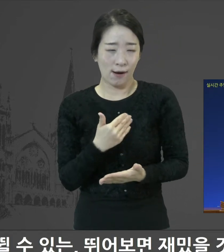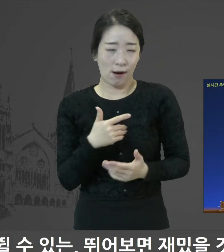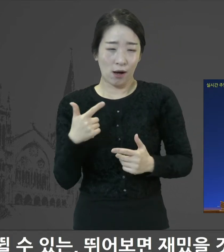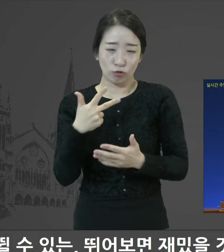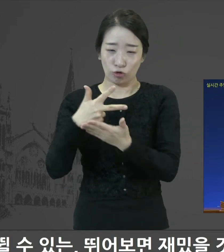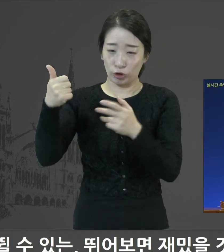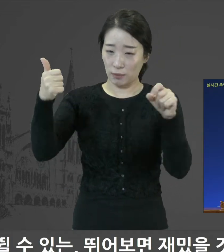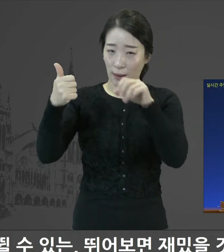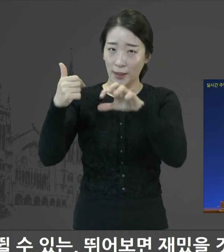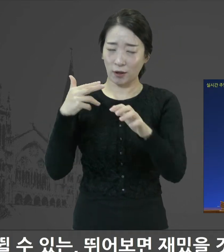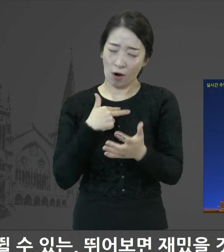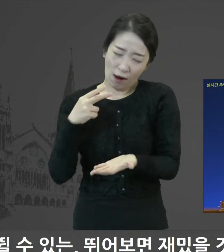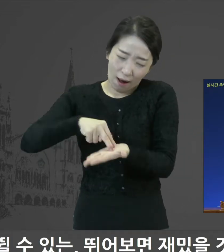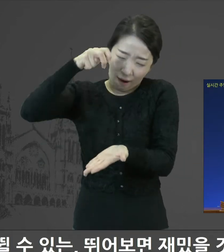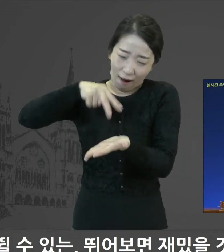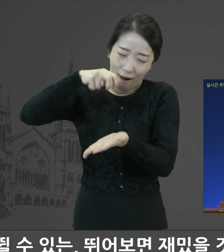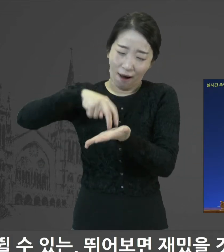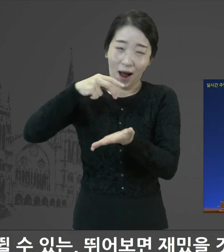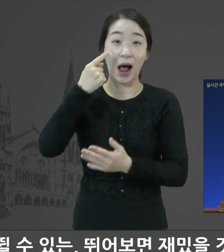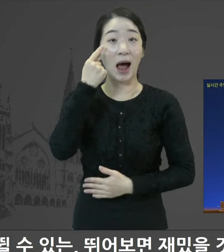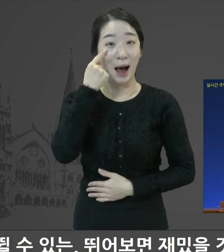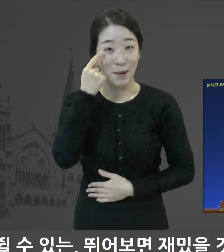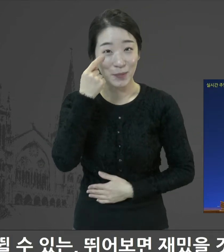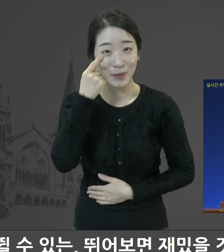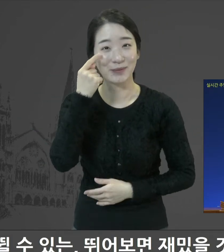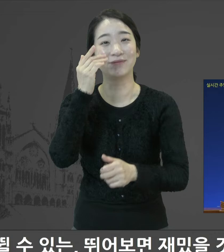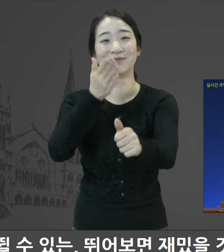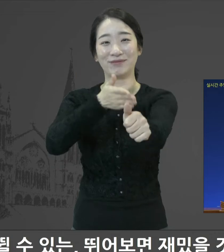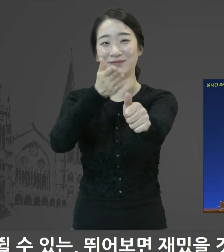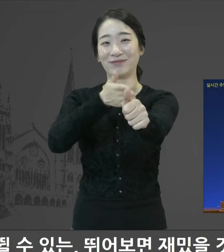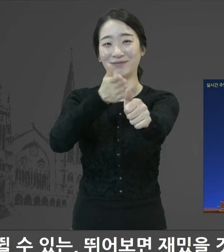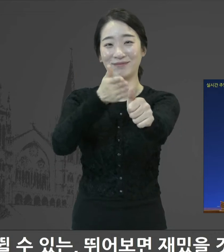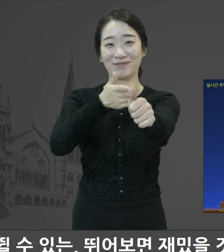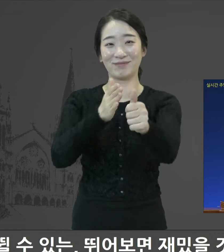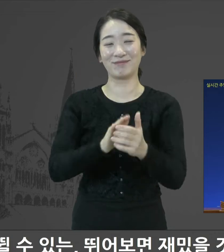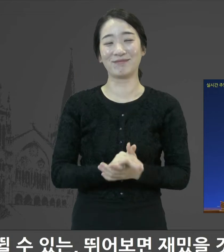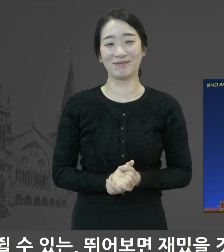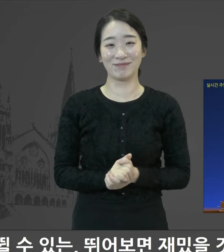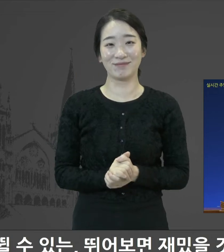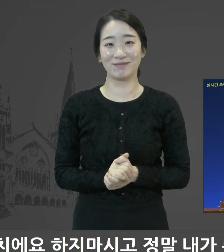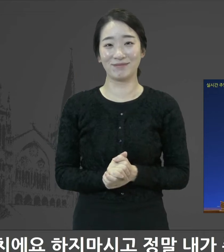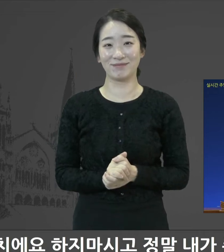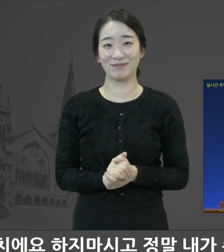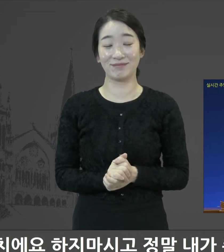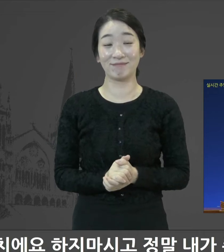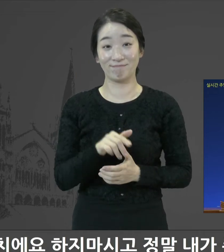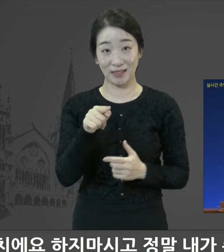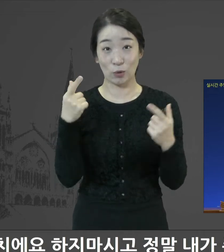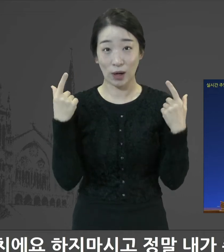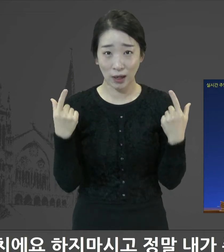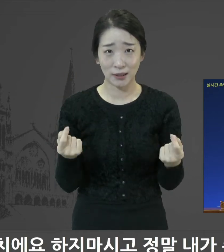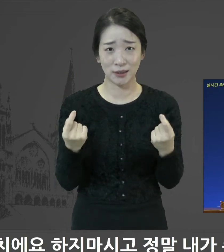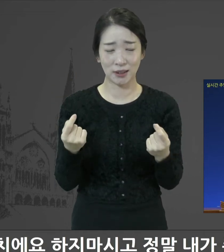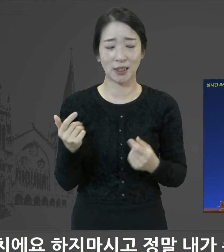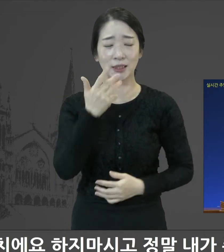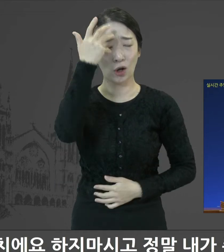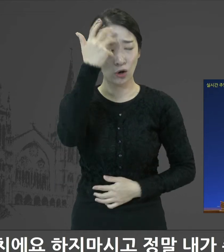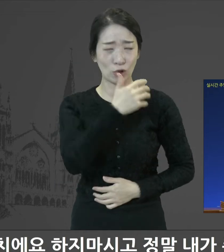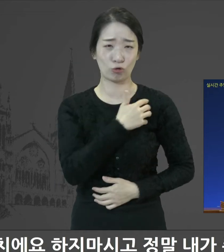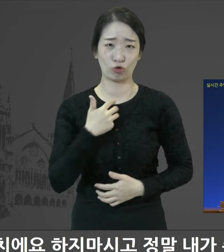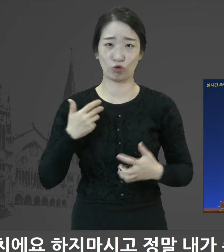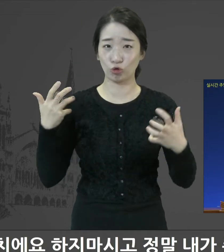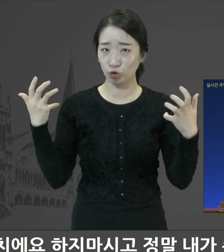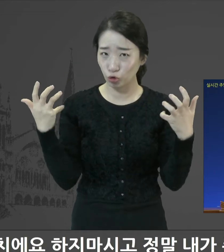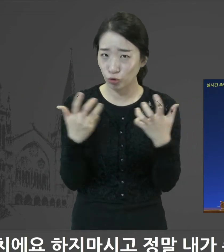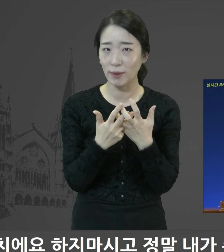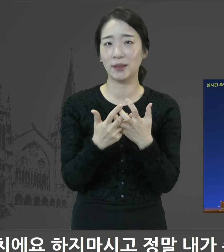앞에 뛰어볼 수 있는 그런 이 시간이 우리에게 있기를 바라면서, 이것이 성령 충만함의